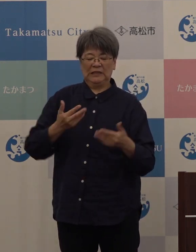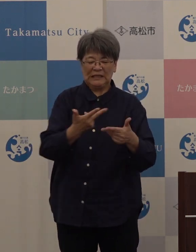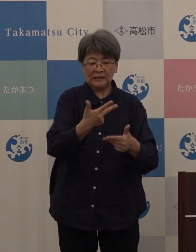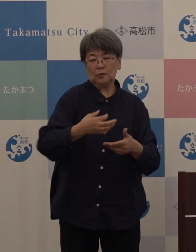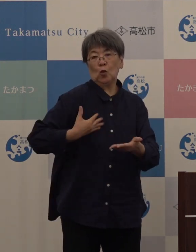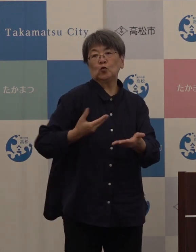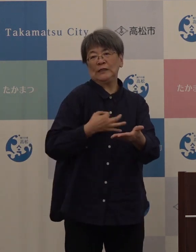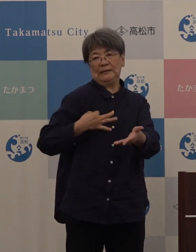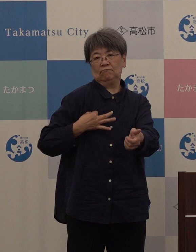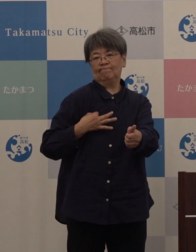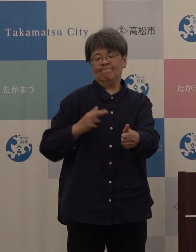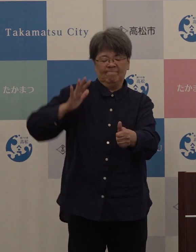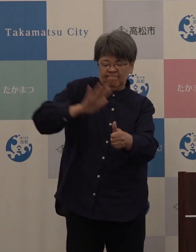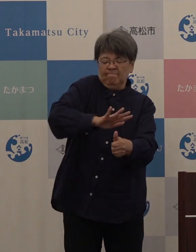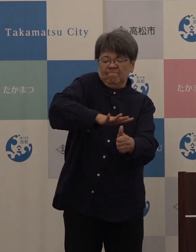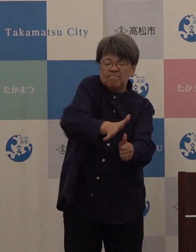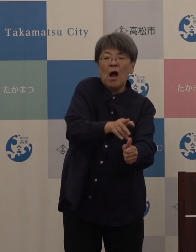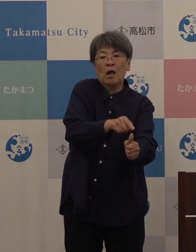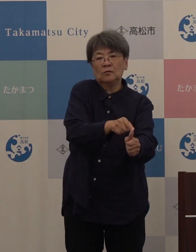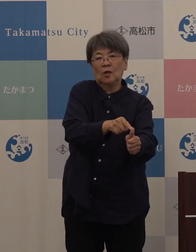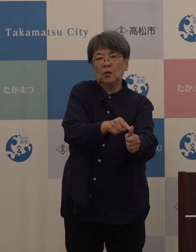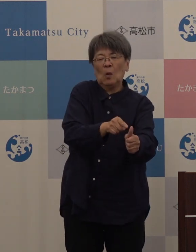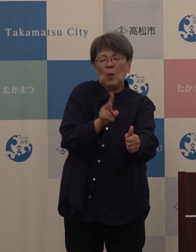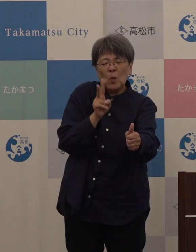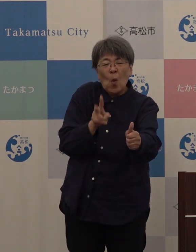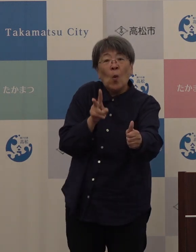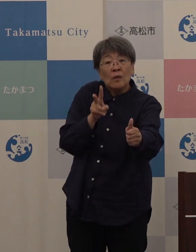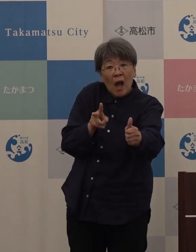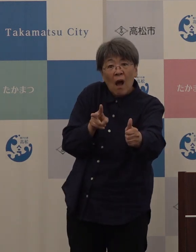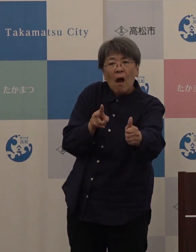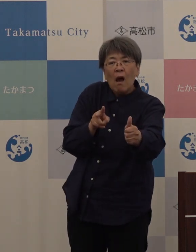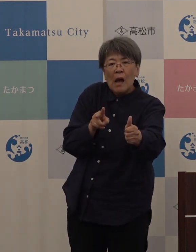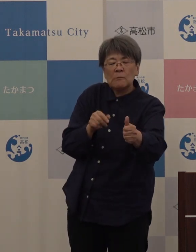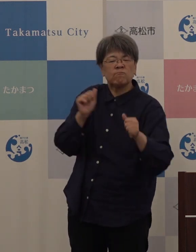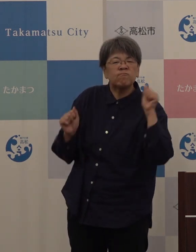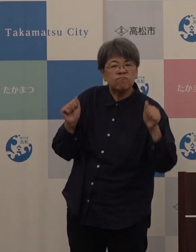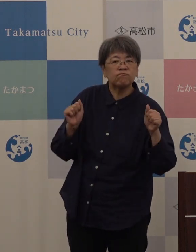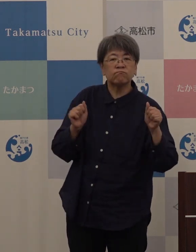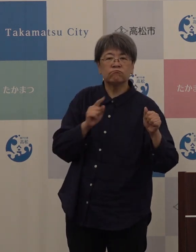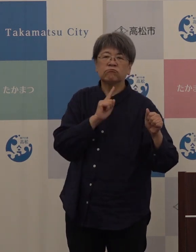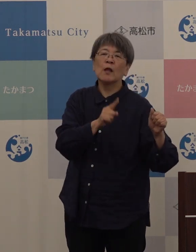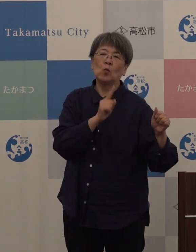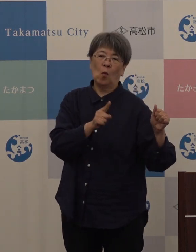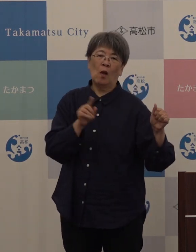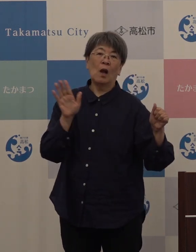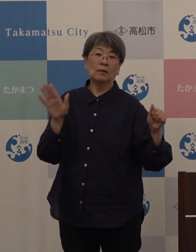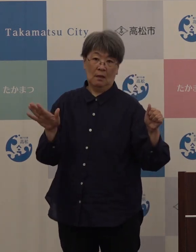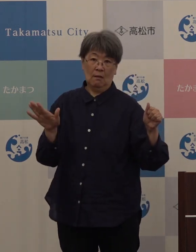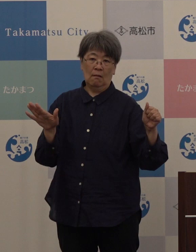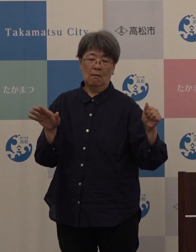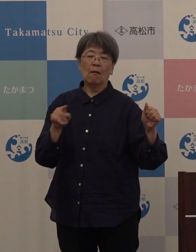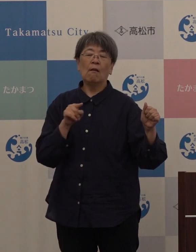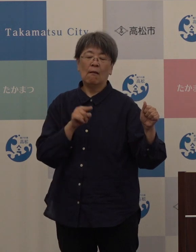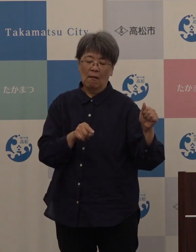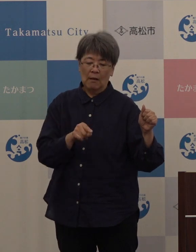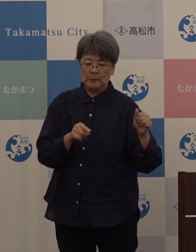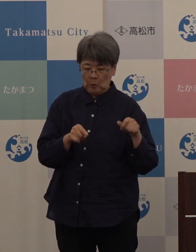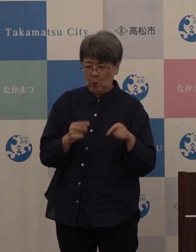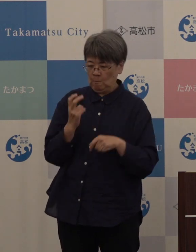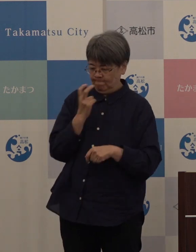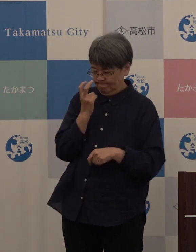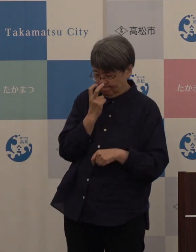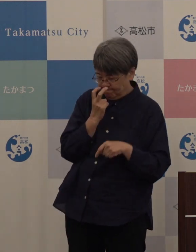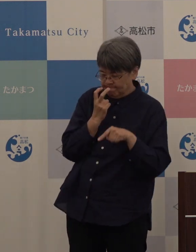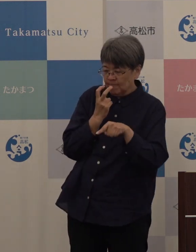してパワーハラスメントだと思われる言動があったということでございまして、それを検討した結